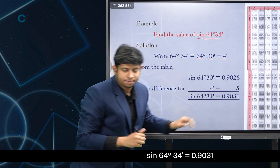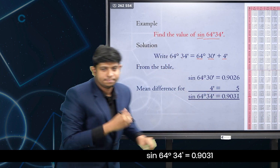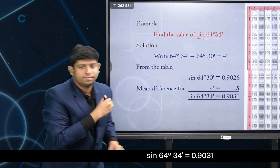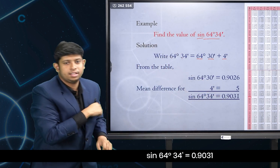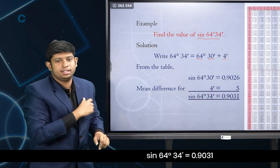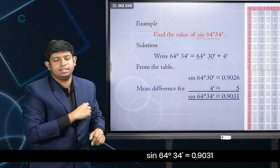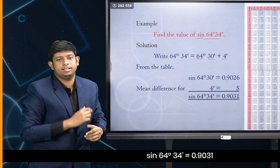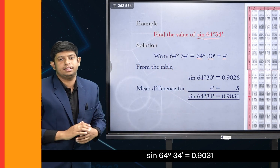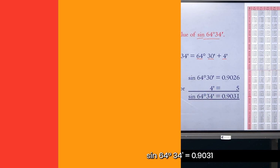0.9031।